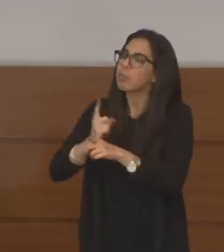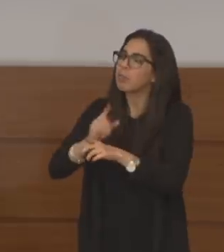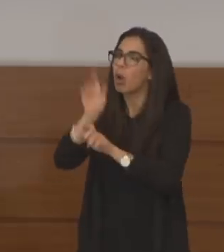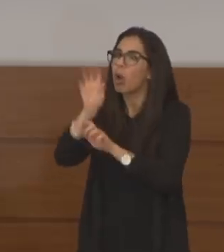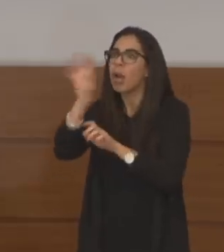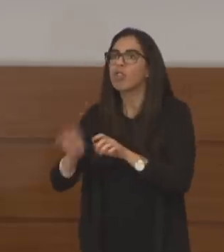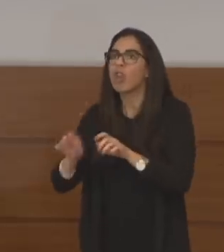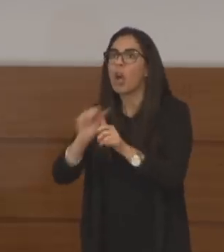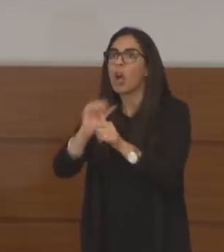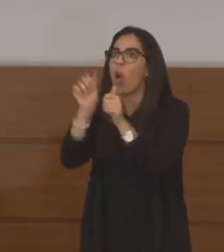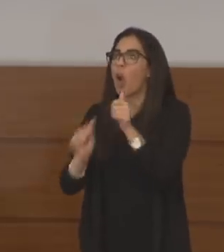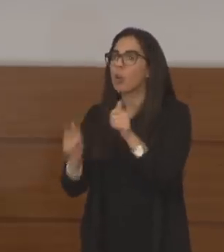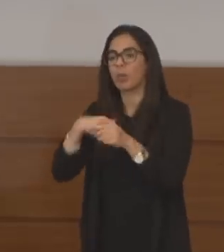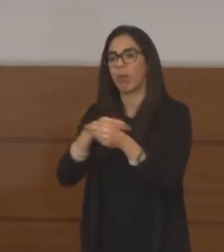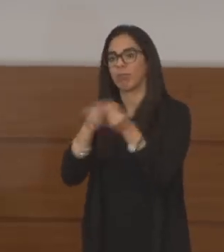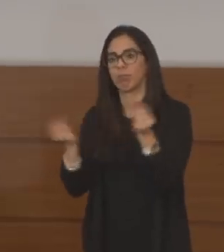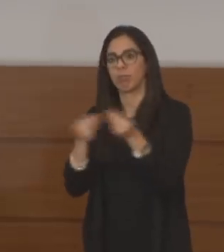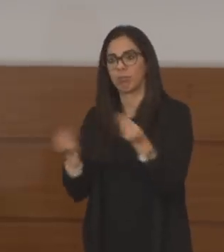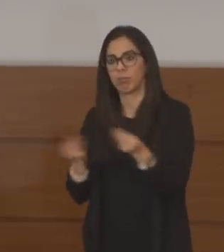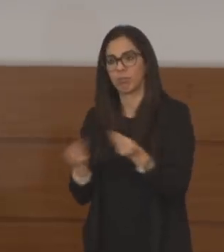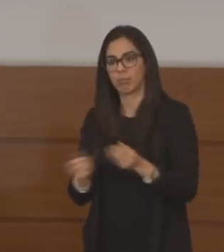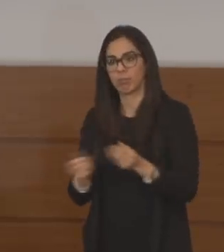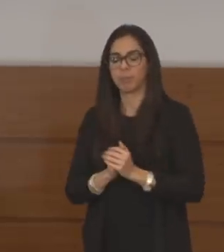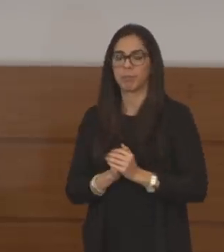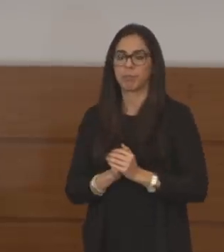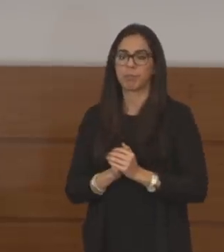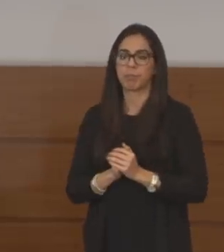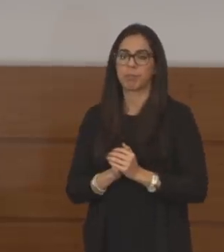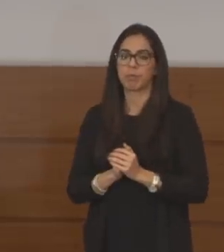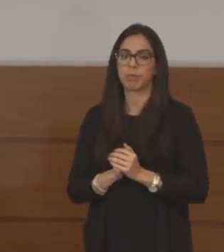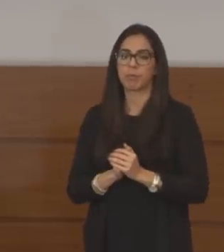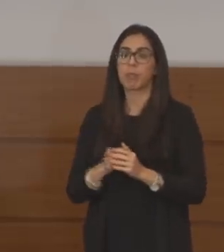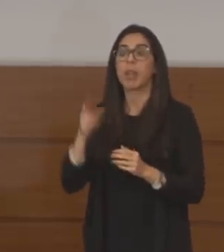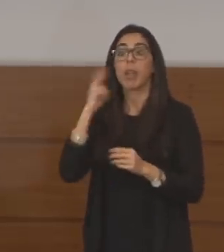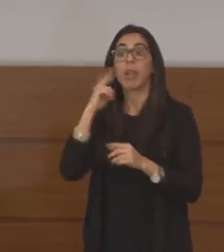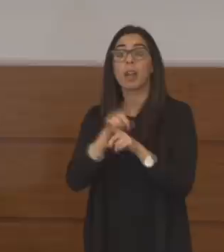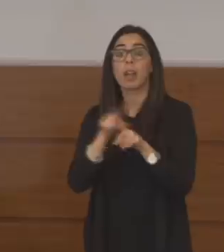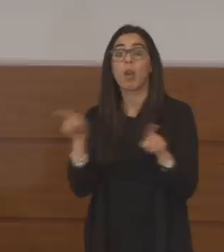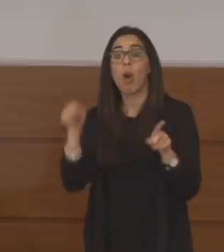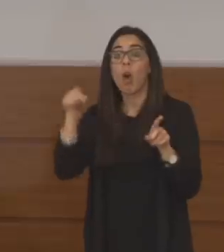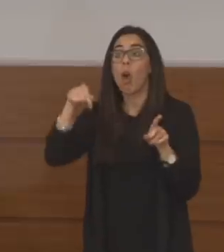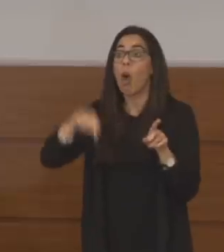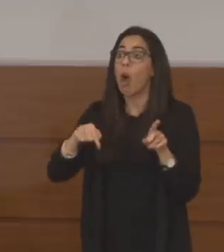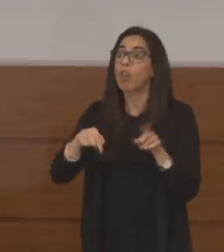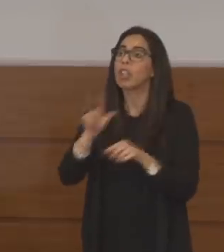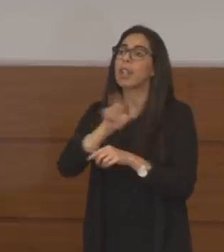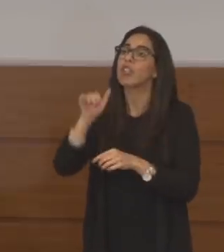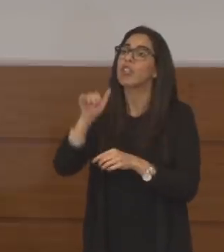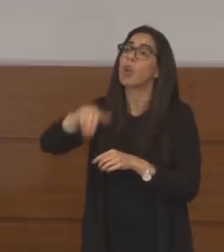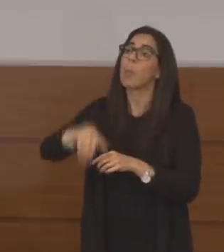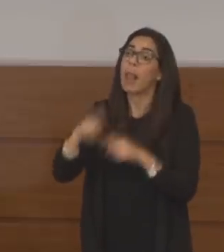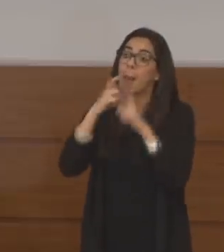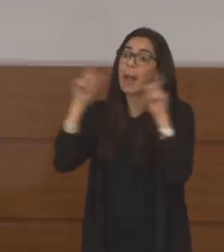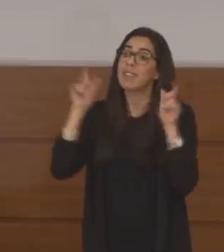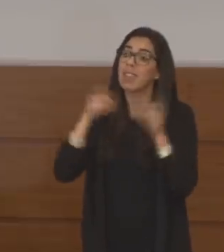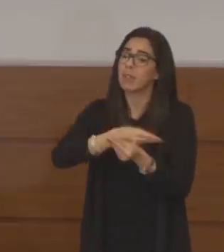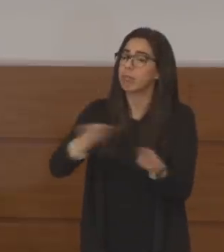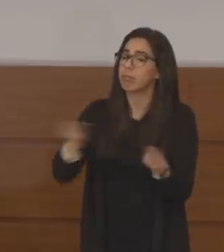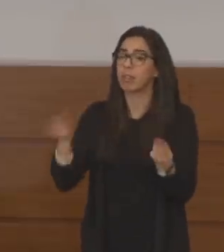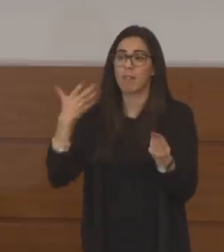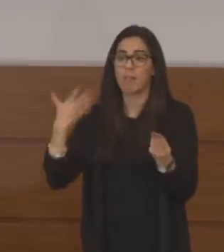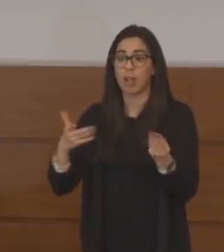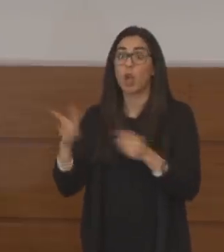voglio ricordare che oggi sono state distribuite oltre 300.000 mascherine da domani avremo una distribuzione